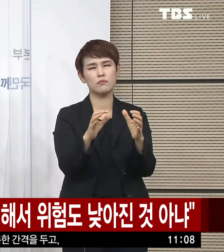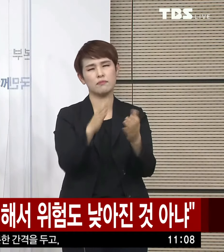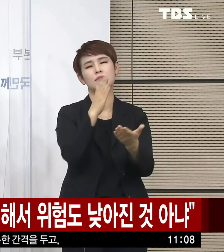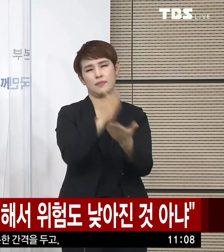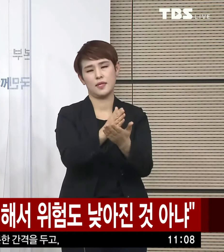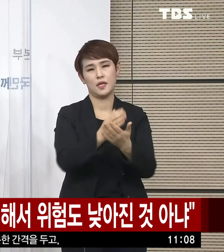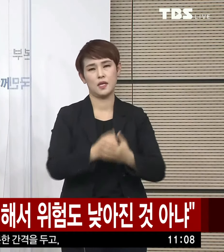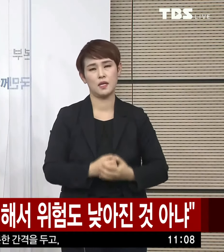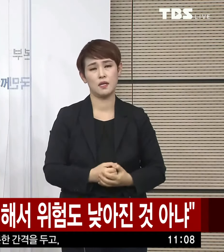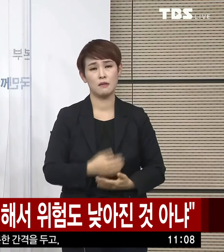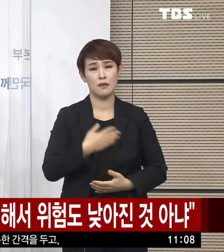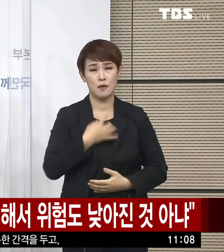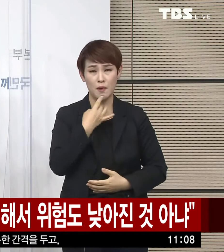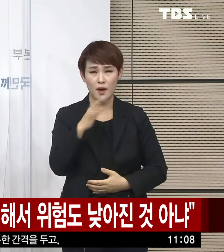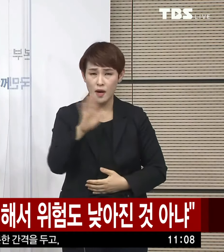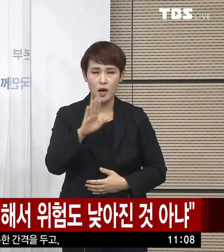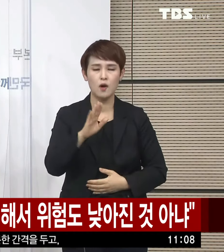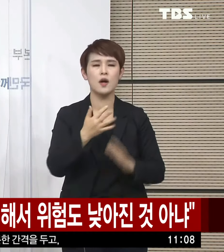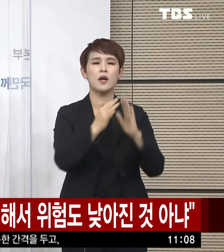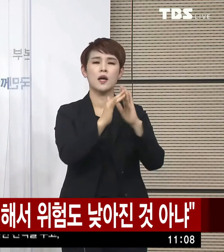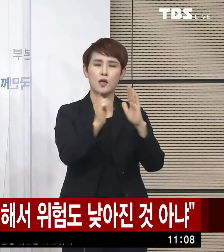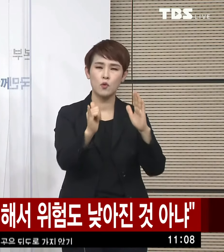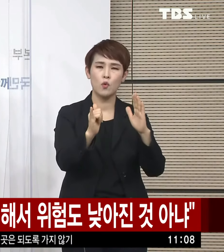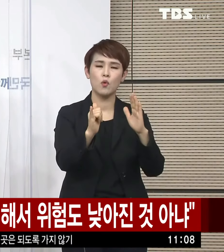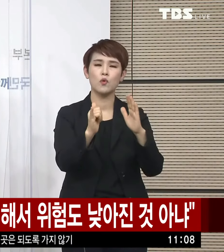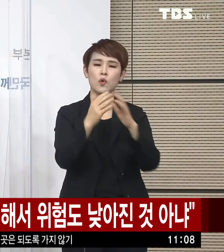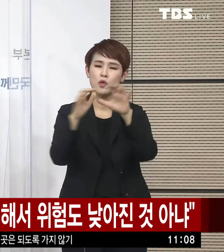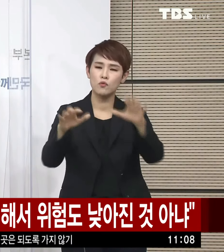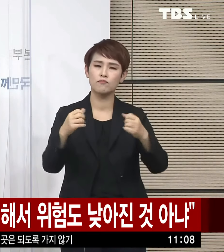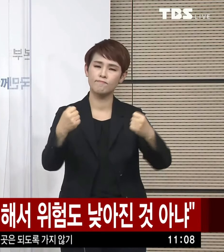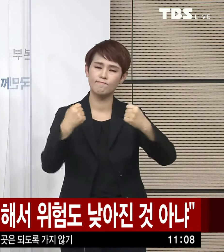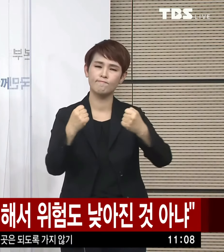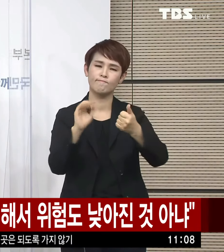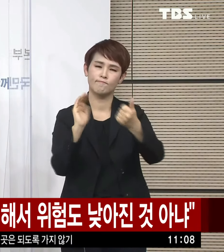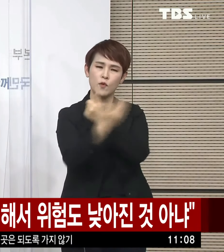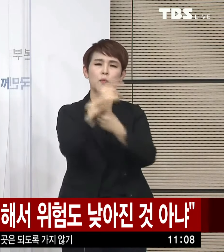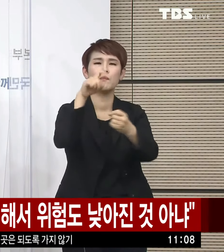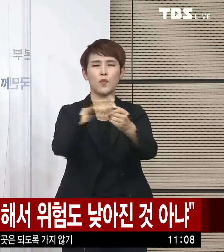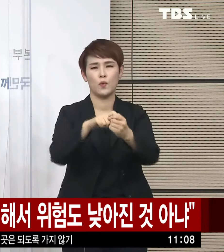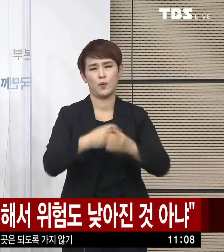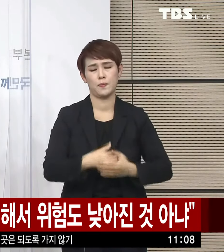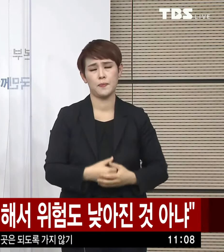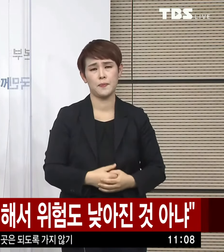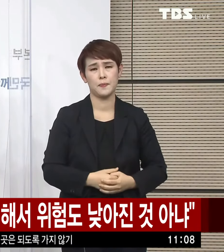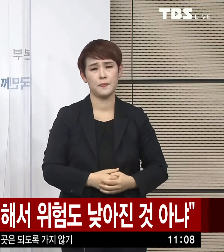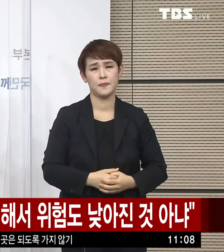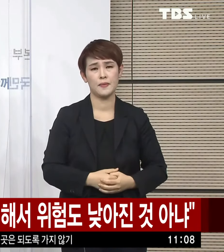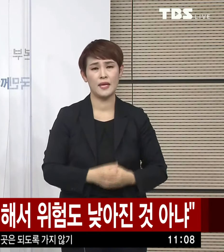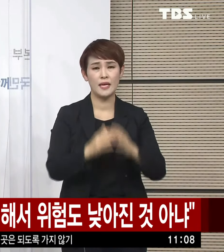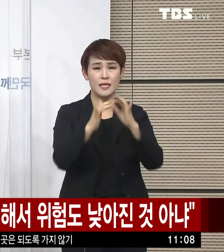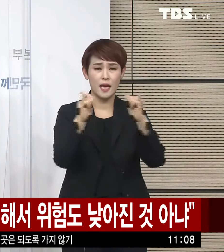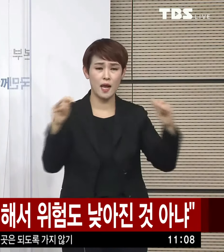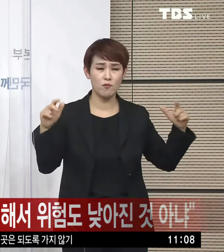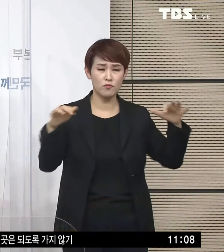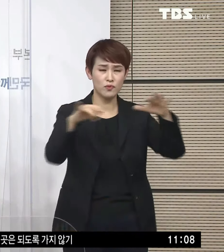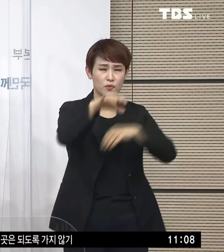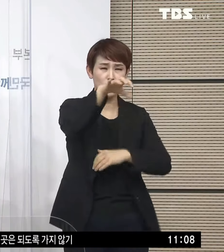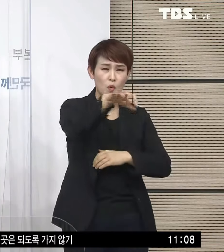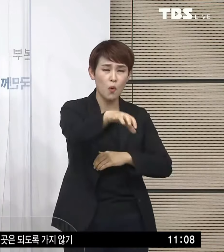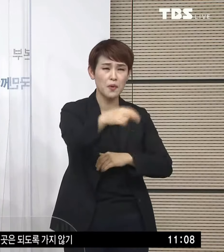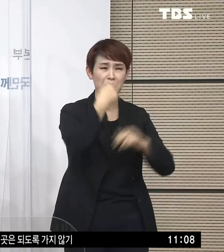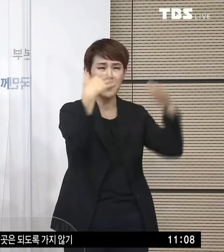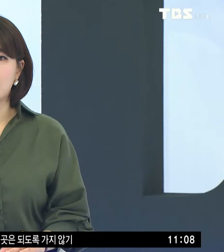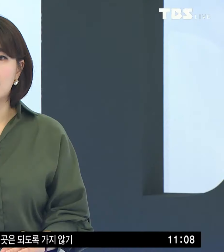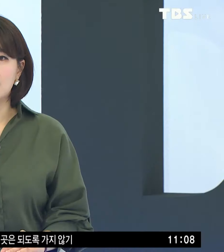이는 나뿐만 아니라 내 가족과 이웃의 건강을 지키기 위한 것입니다. 많은 사람들이 모이는 밀폐된